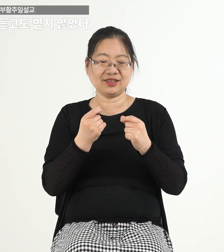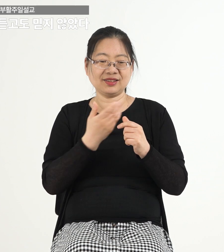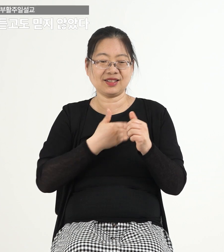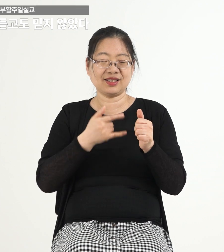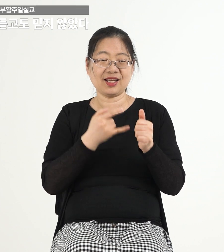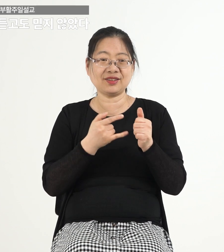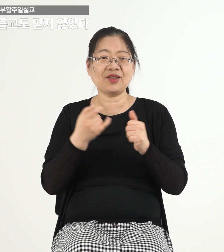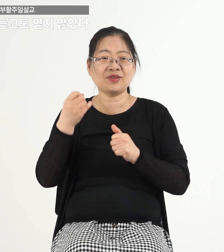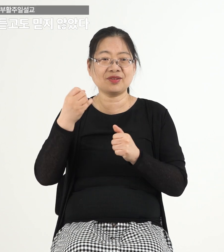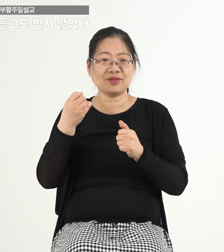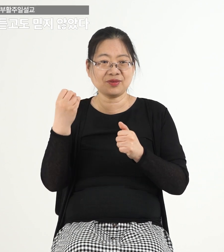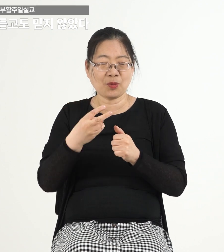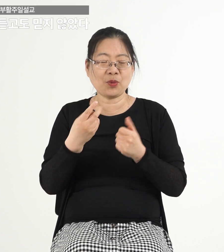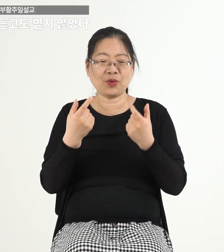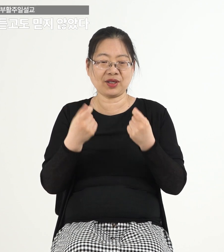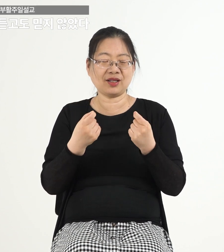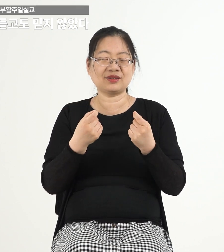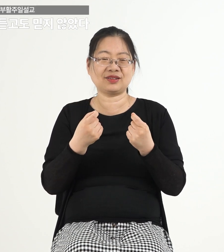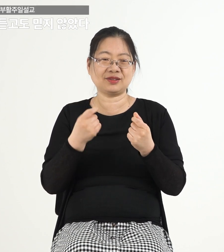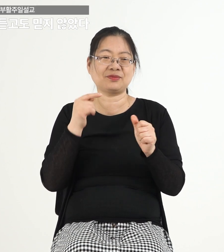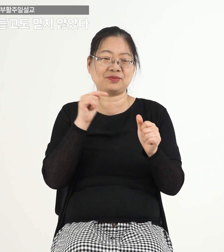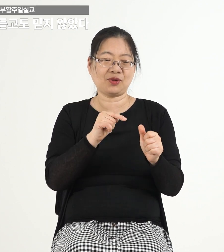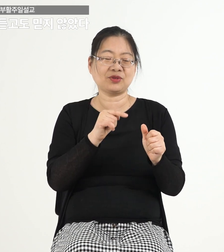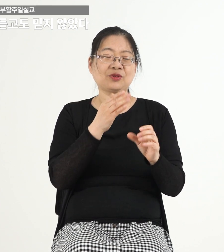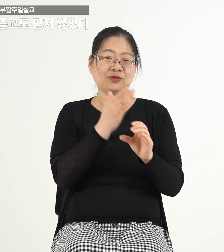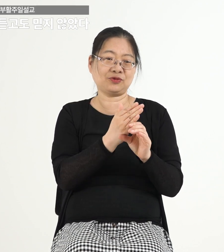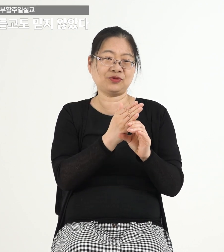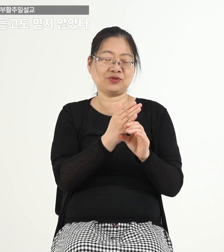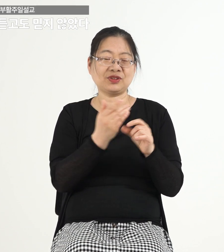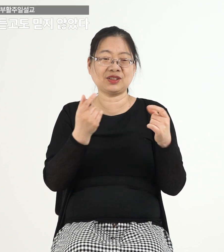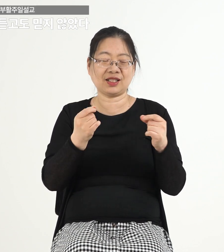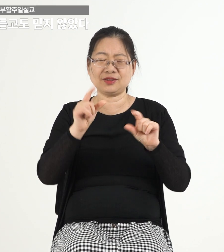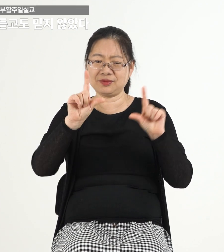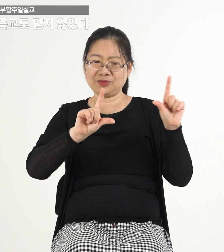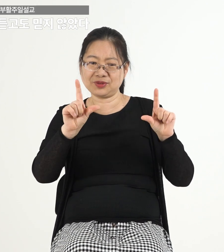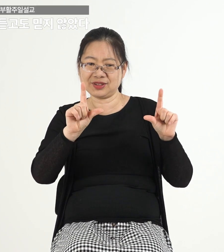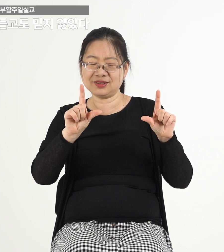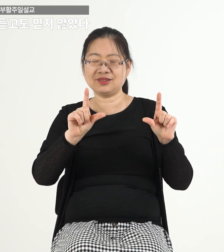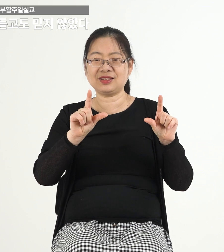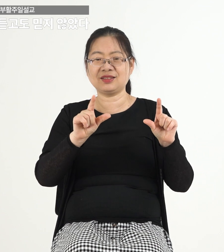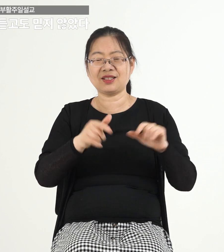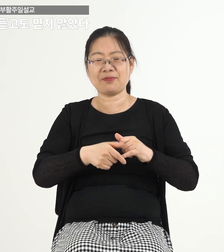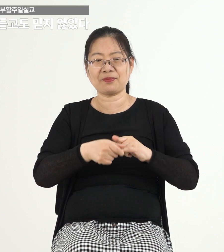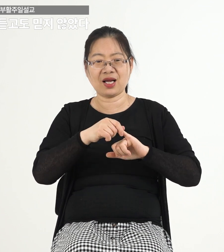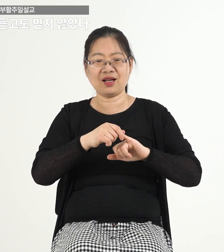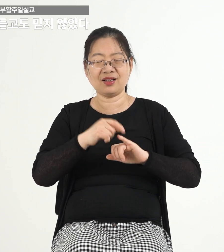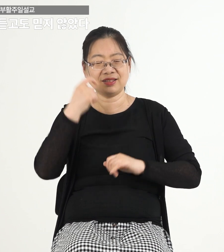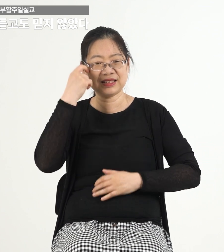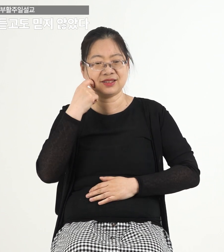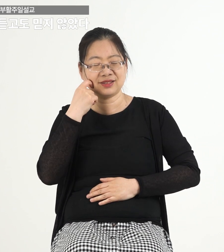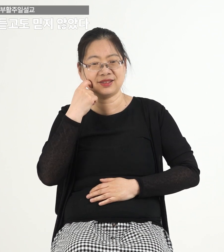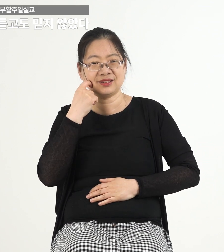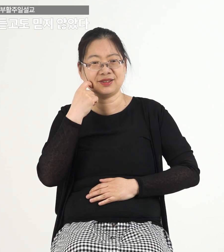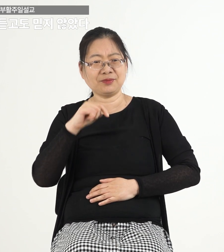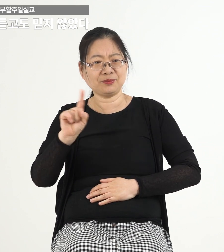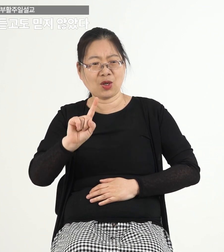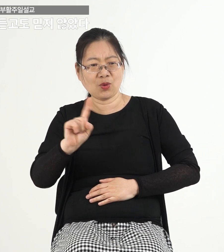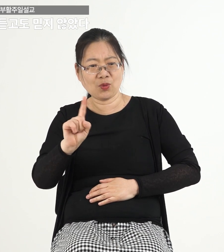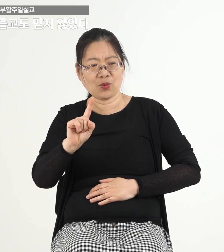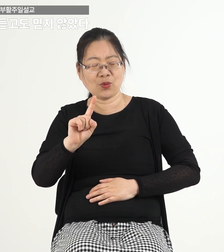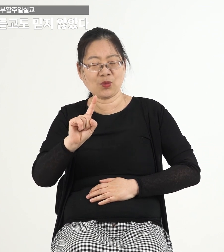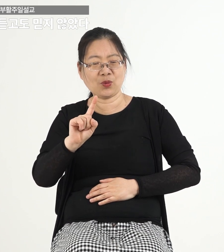이 명령을 지금 하고 계신 거예요. 이 역설은, 이 아이러니는 무슨 의미를